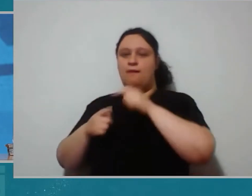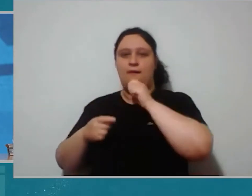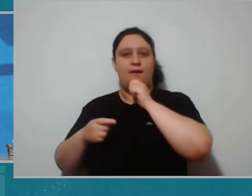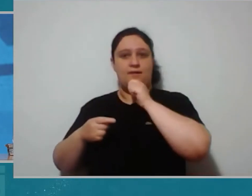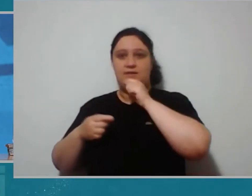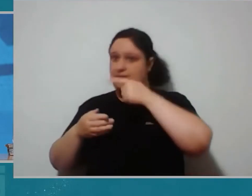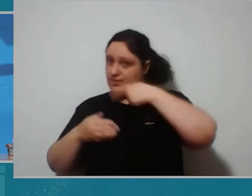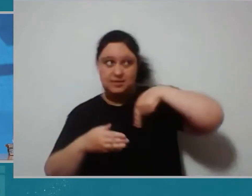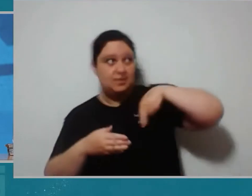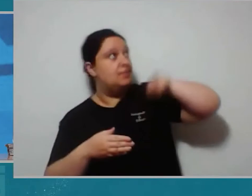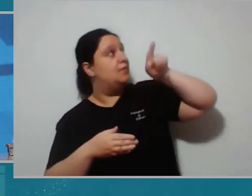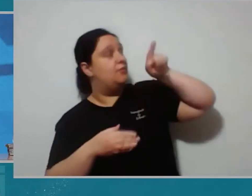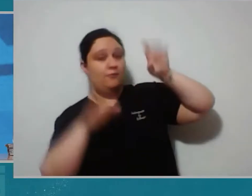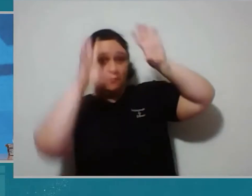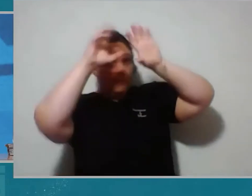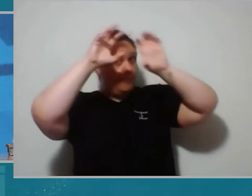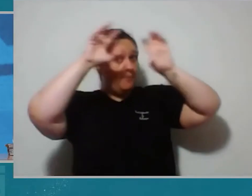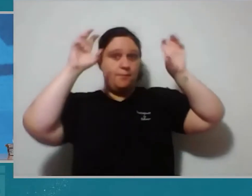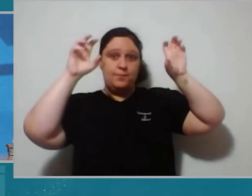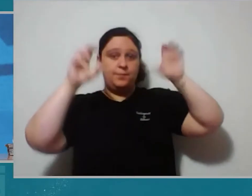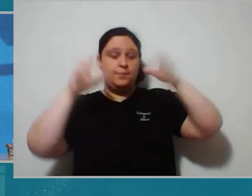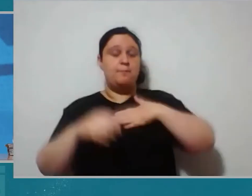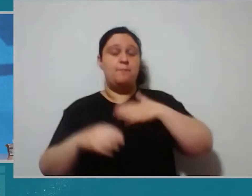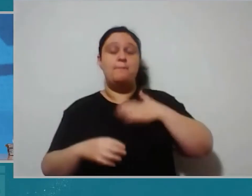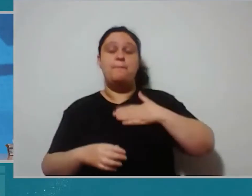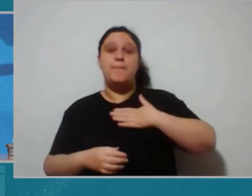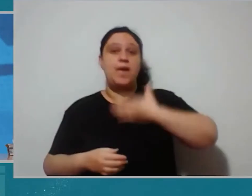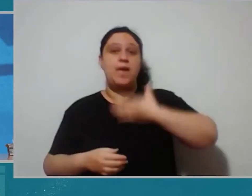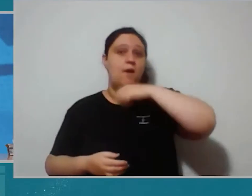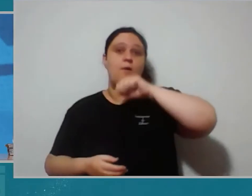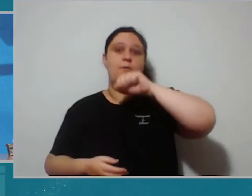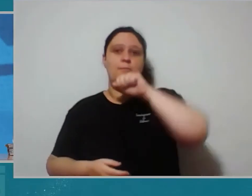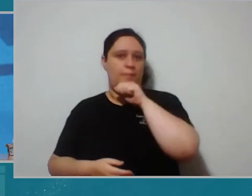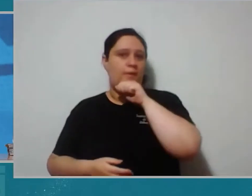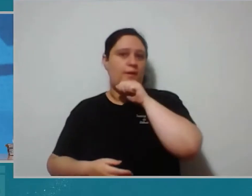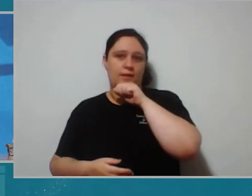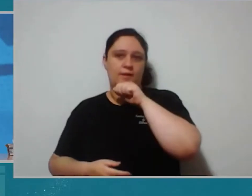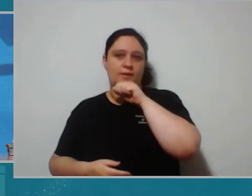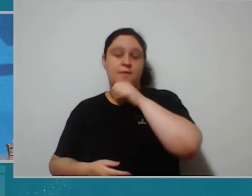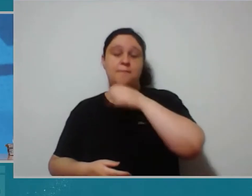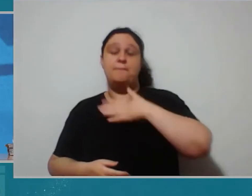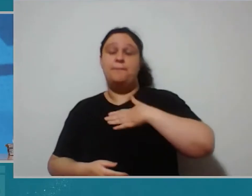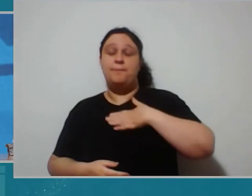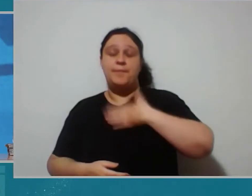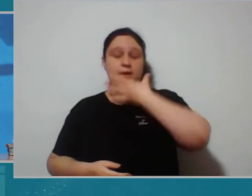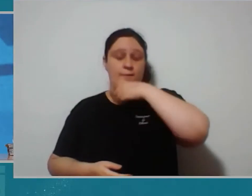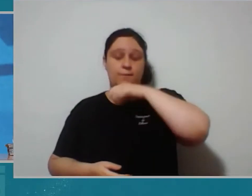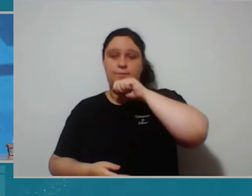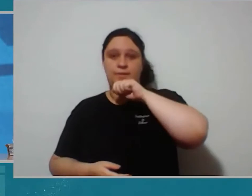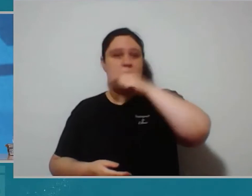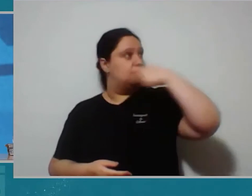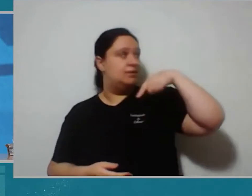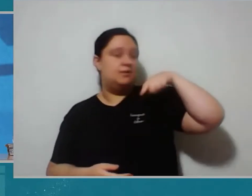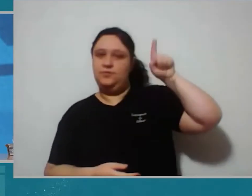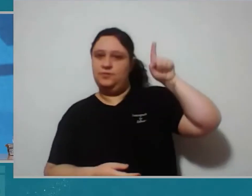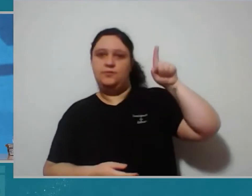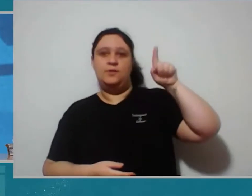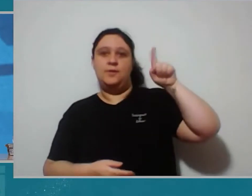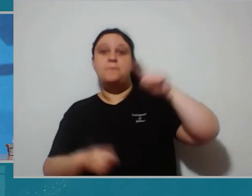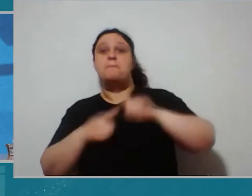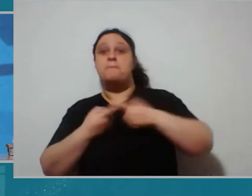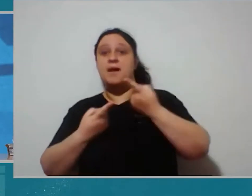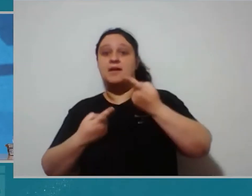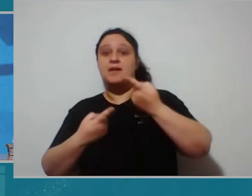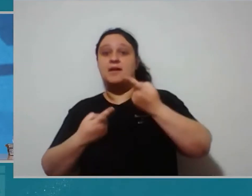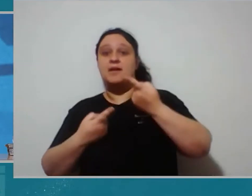meu Pai. Olha só que ele acrescentou: para meu Pai. Depois: mas vai ter com os